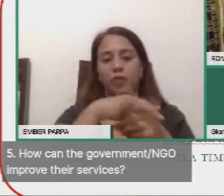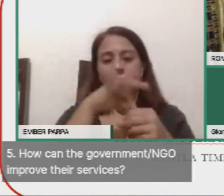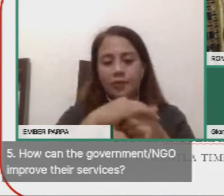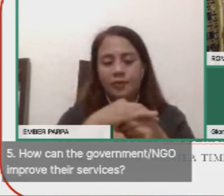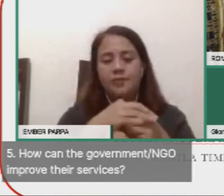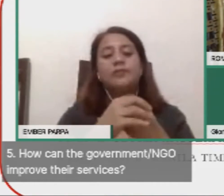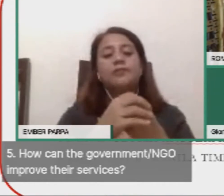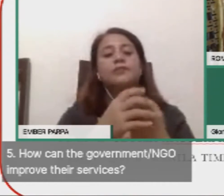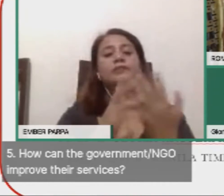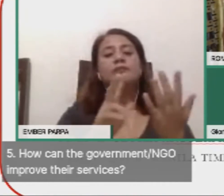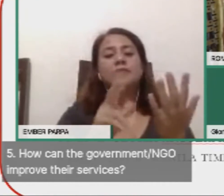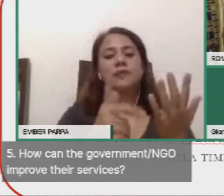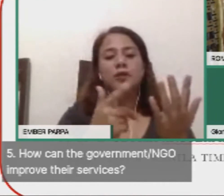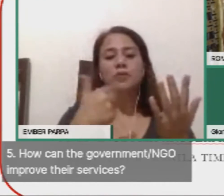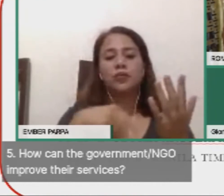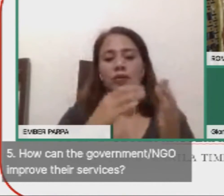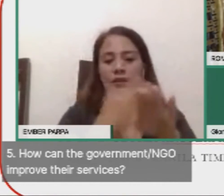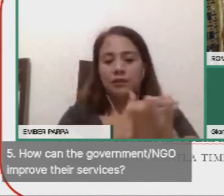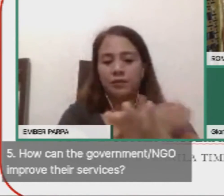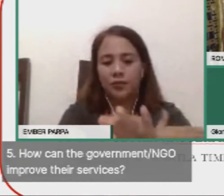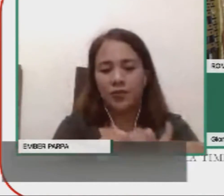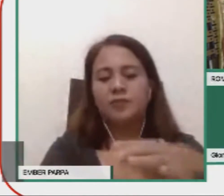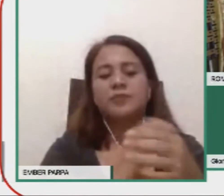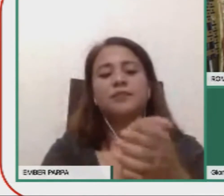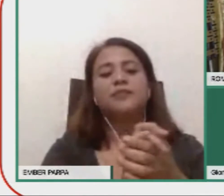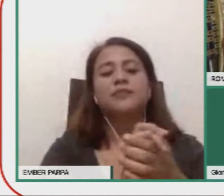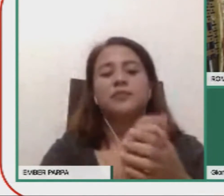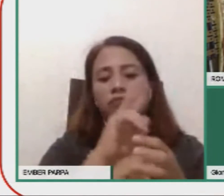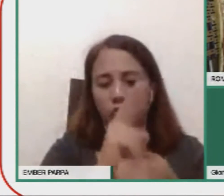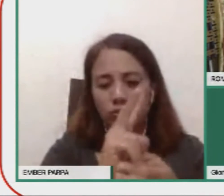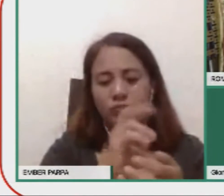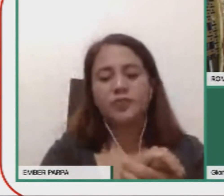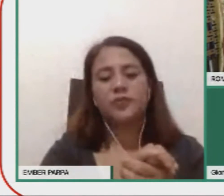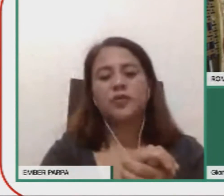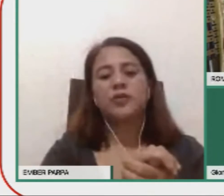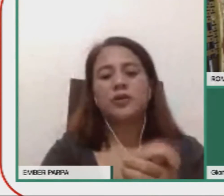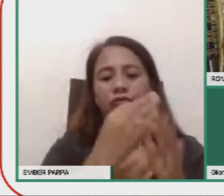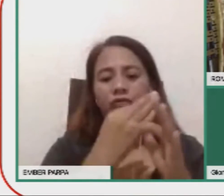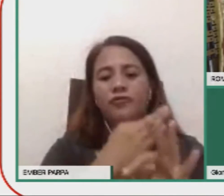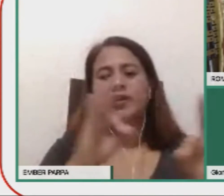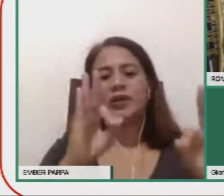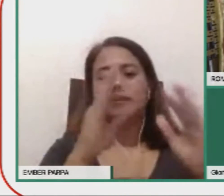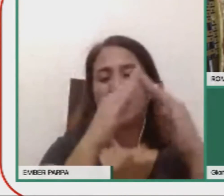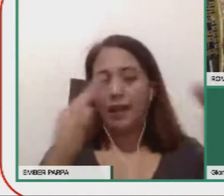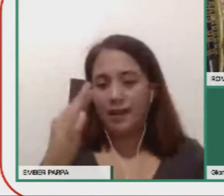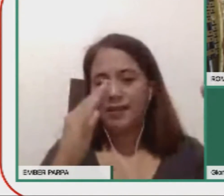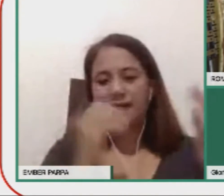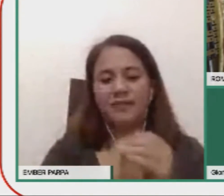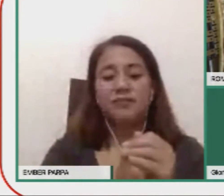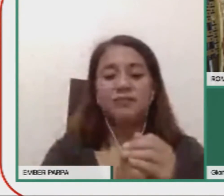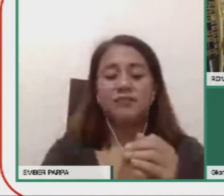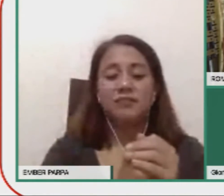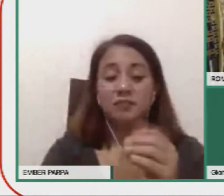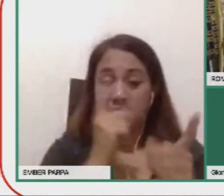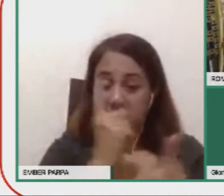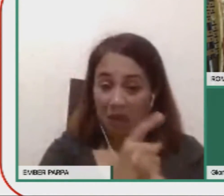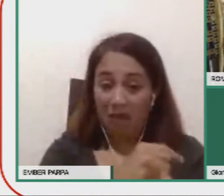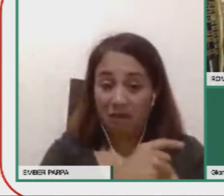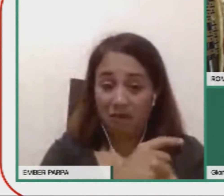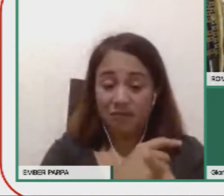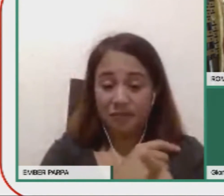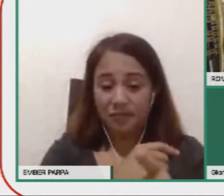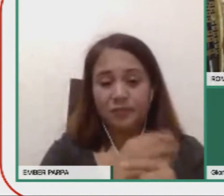na dapat i-improve livelihood programs. Number 2, yung libreng pabahay. Diba? Sana